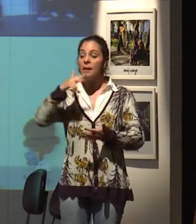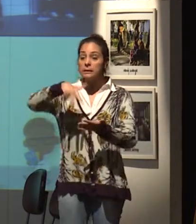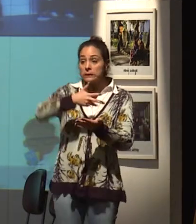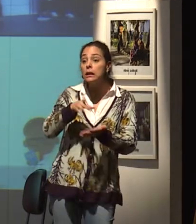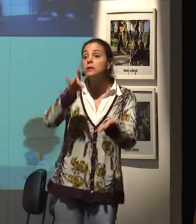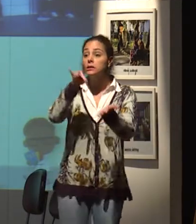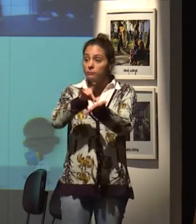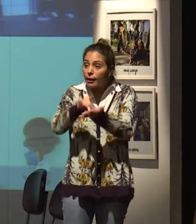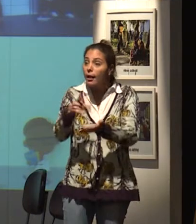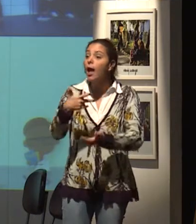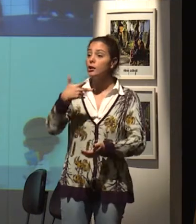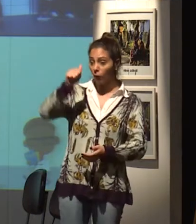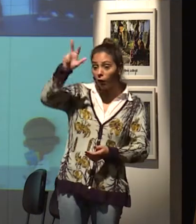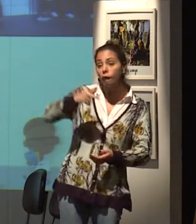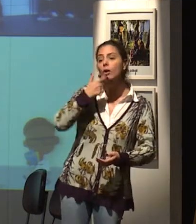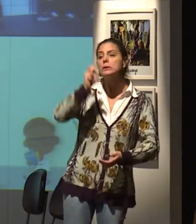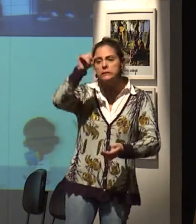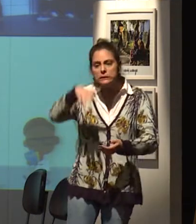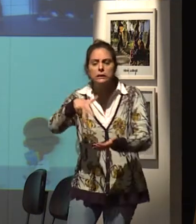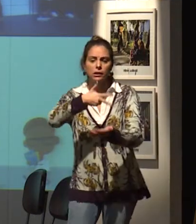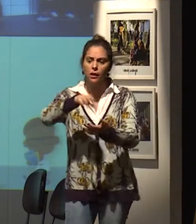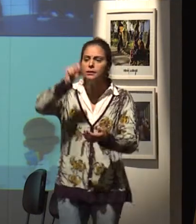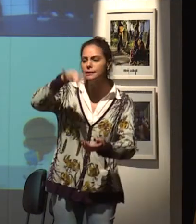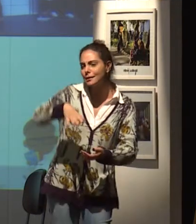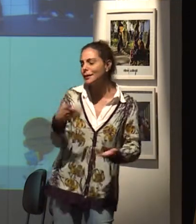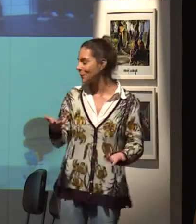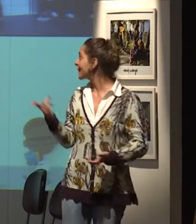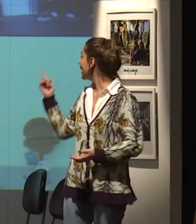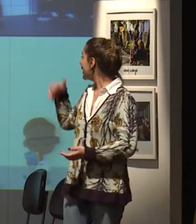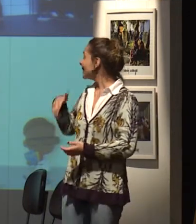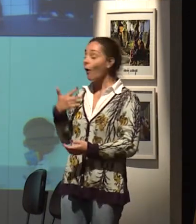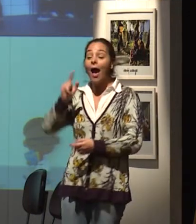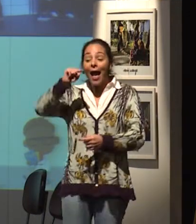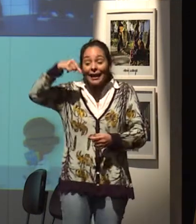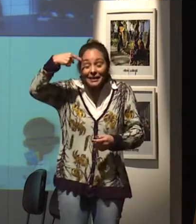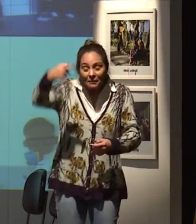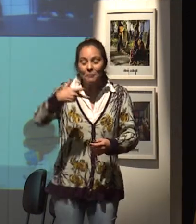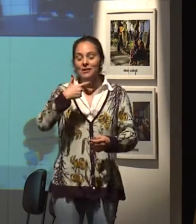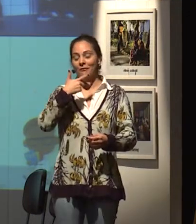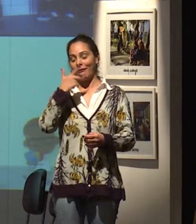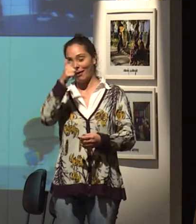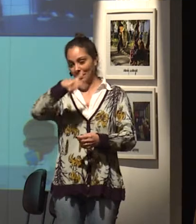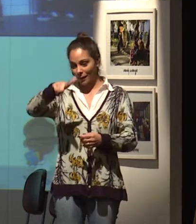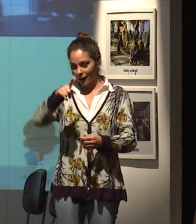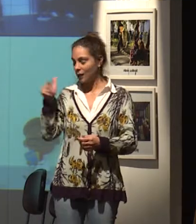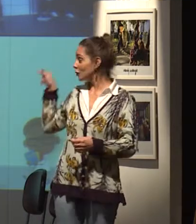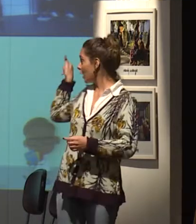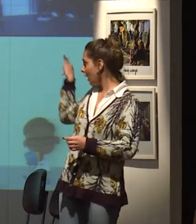palco. É realmente uma dança de verdade. O aluno falou que era uma dança, que estava se expressando ali através do corpo, no ritmo.